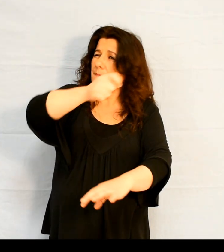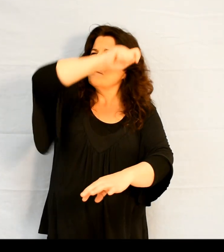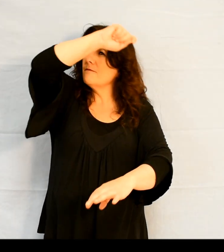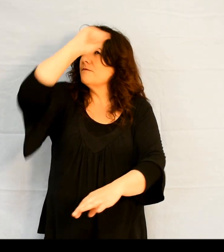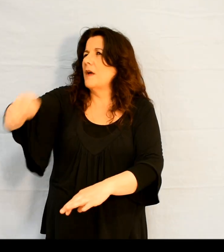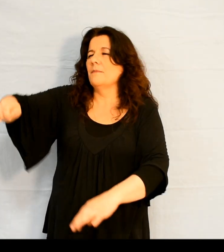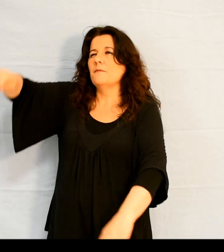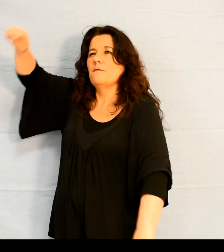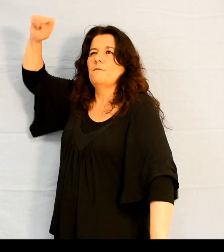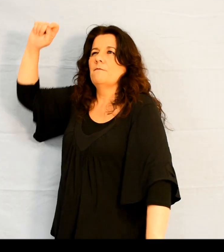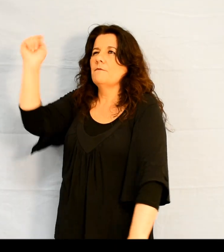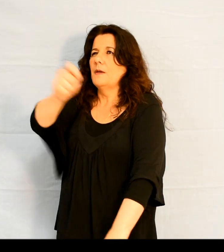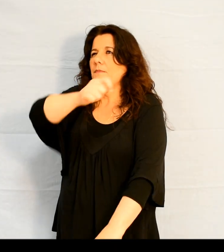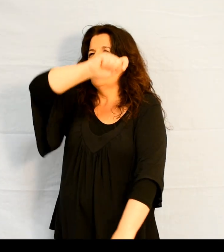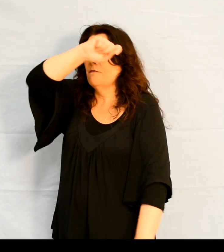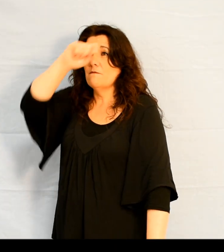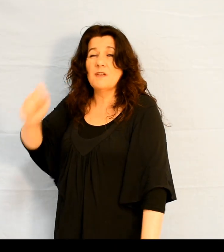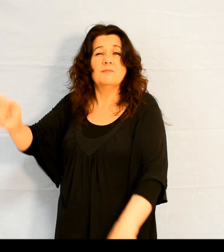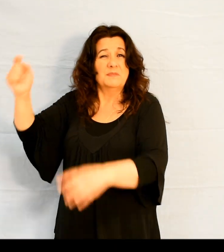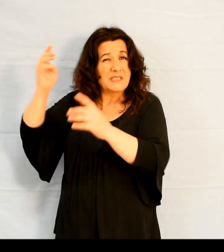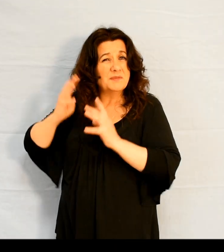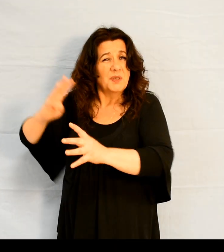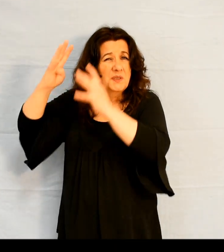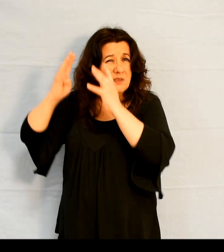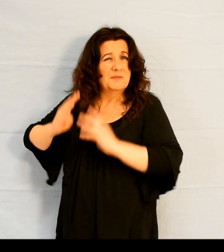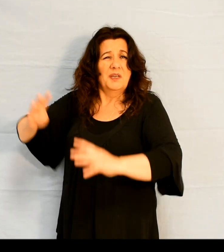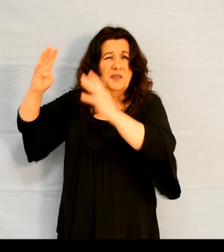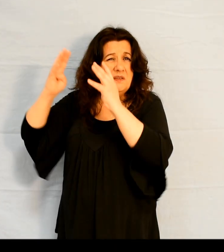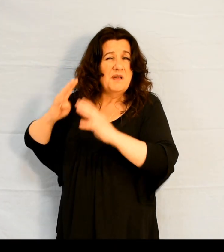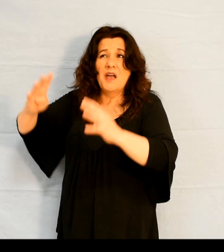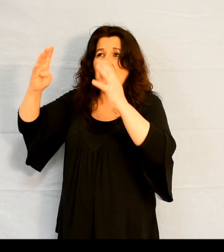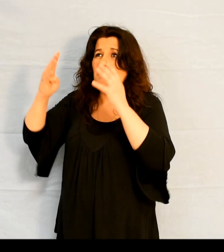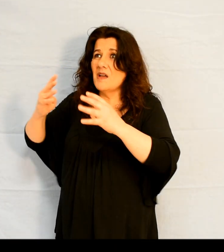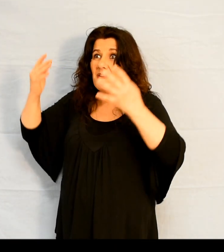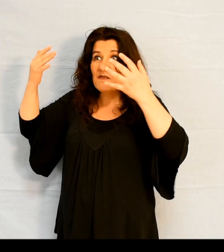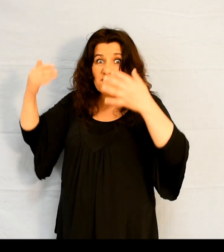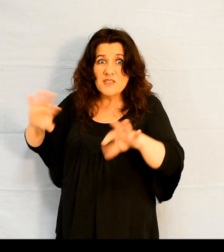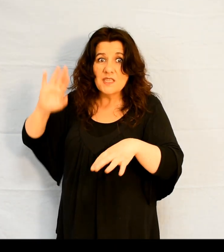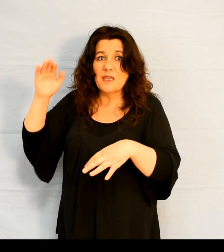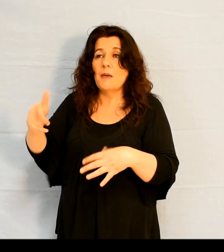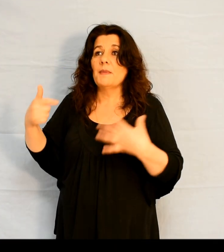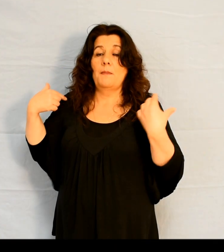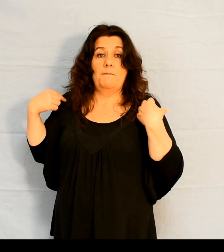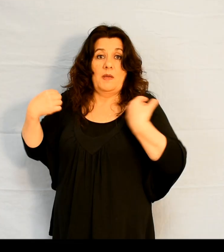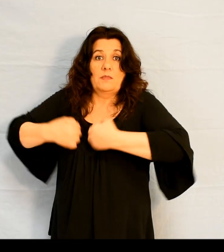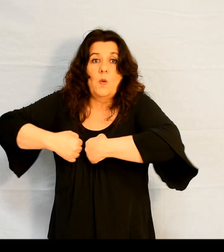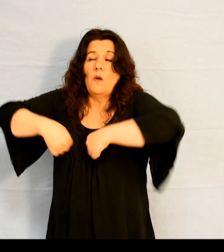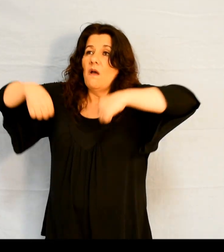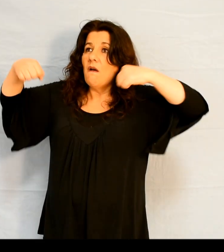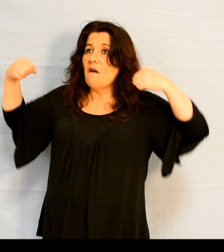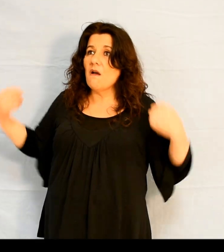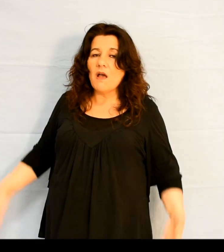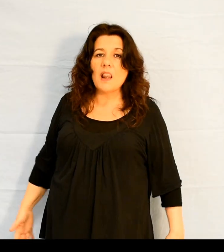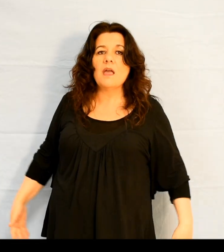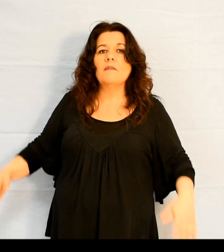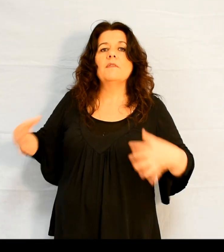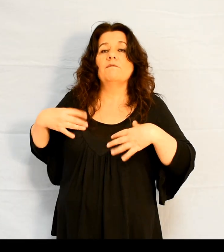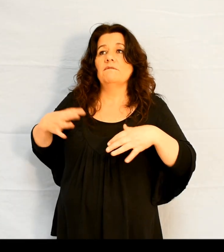Quand ils se furent bien moqués de lui, ils lui enlevèrent le manteau, lui remirent ses vêtements